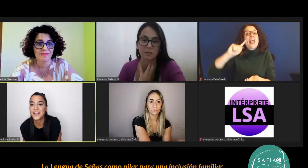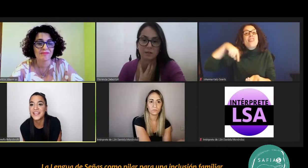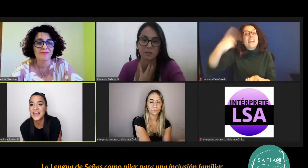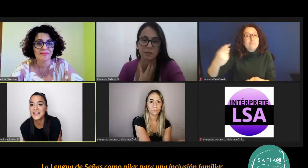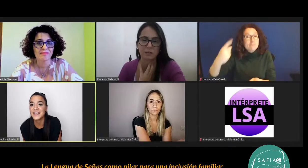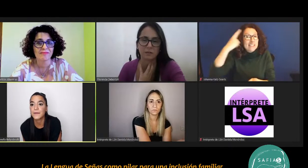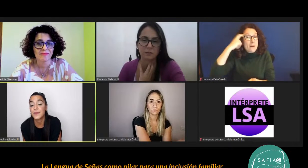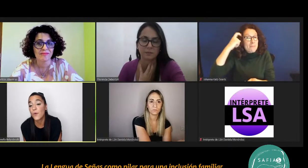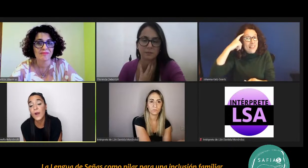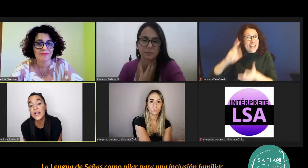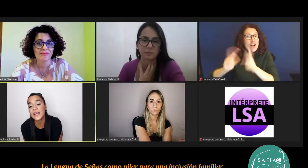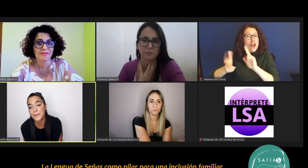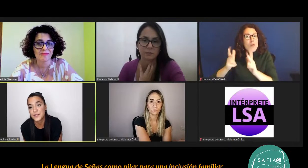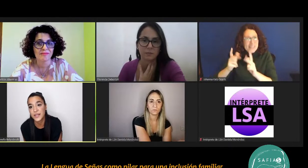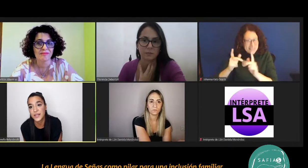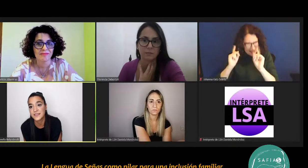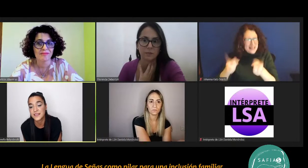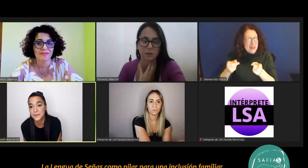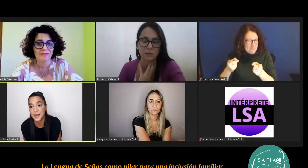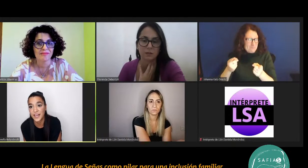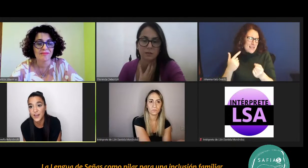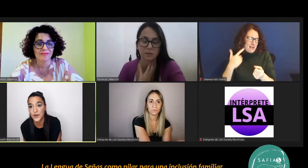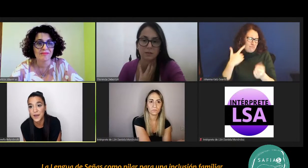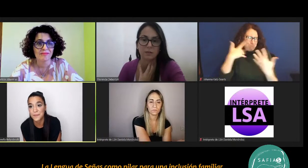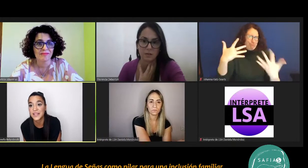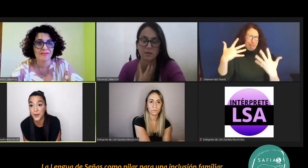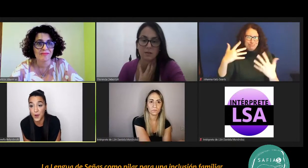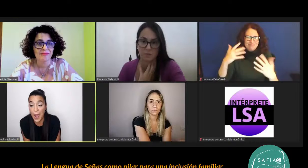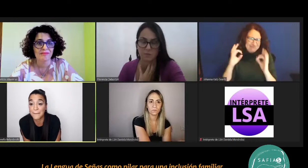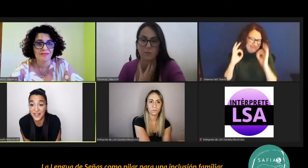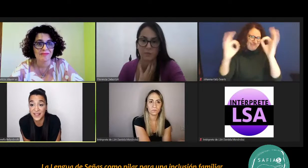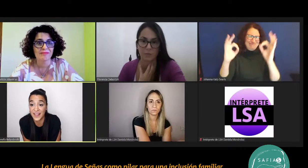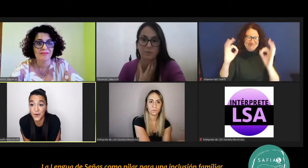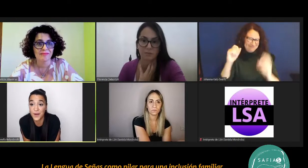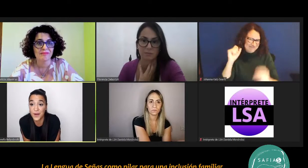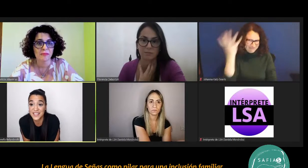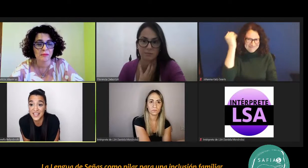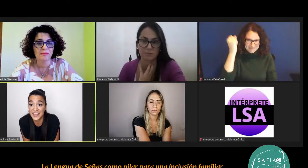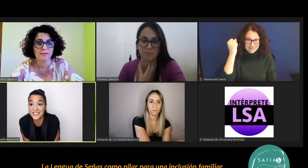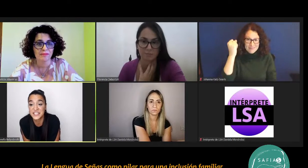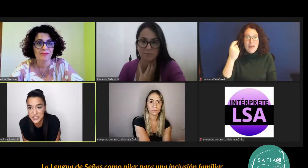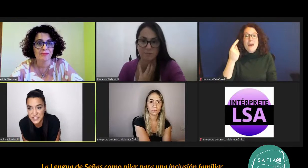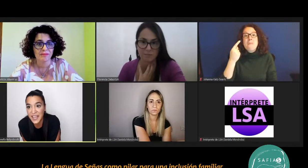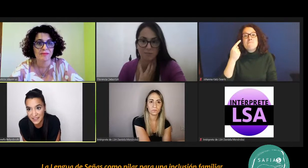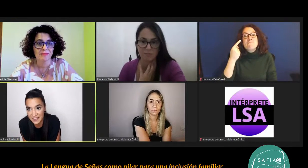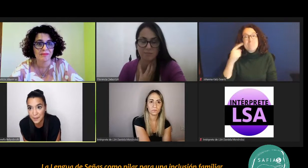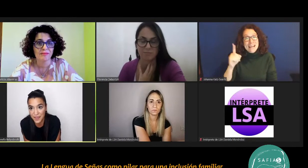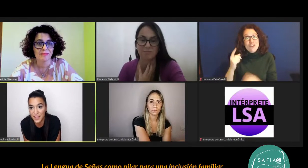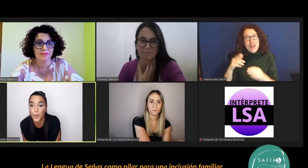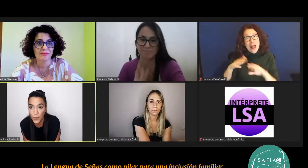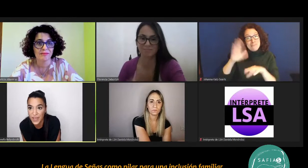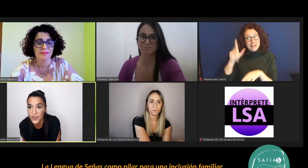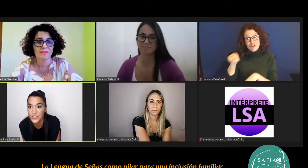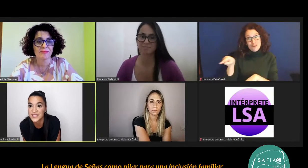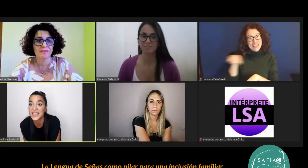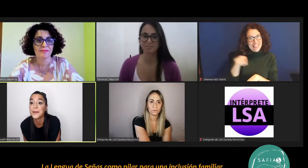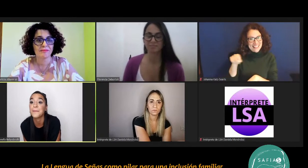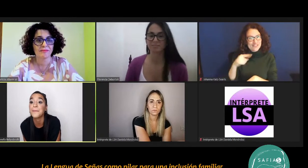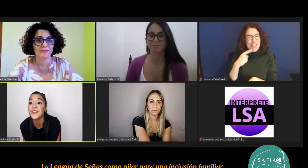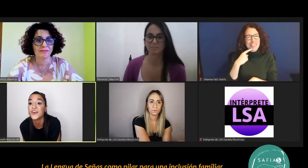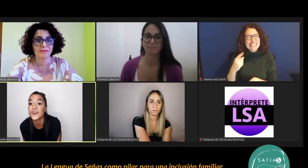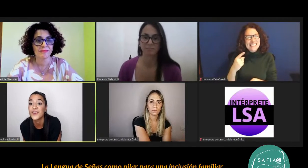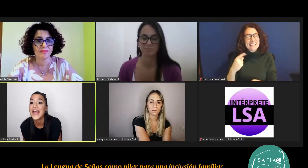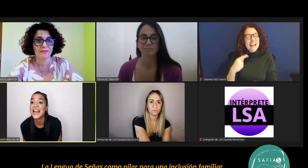dice, tenían, igual que las personas que se manejan oralmente, pero aprenden lengua de señas y llegan también, lo pueden